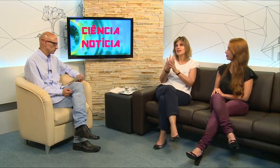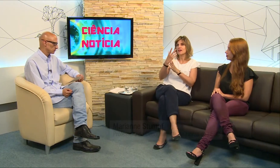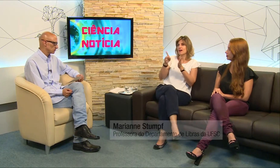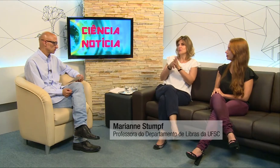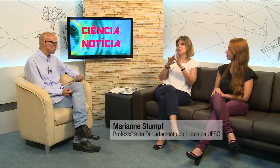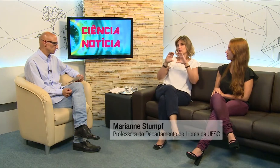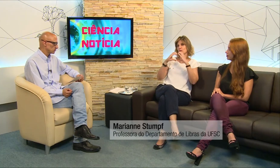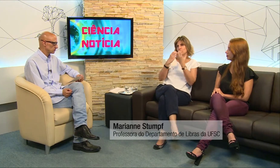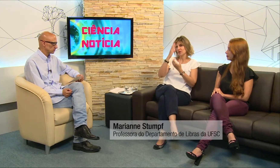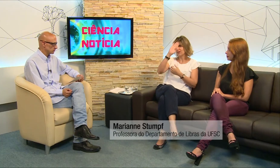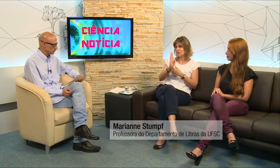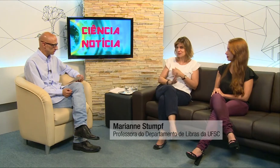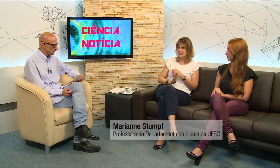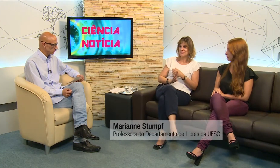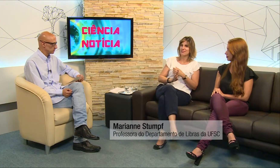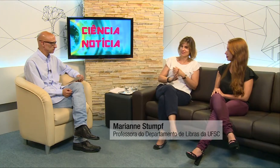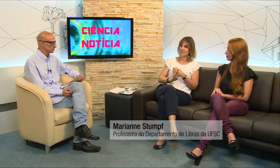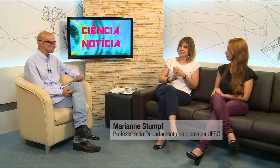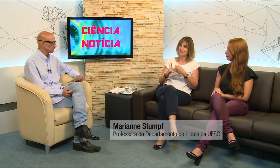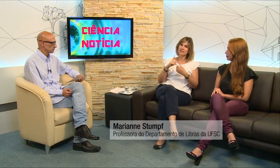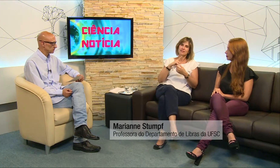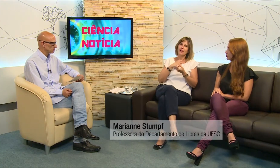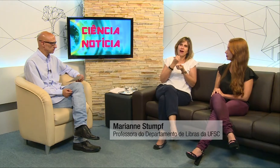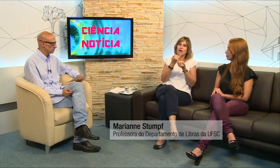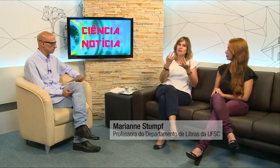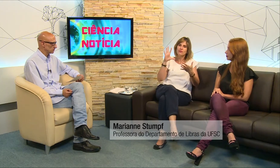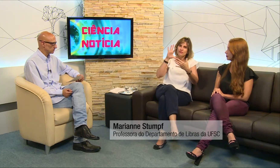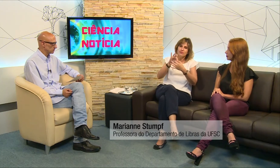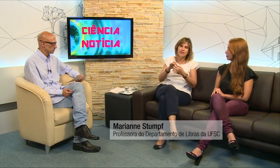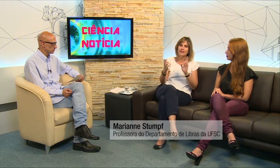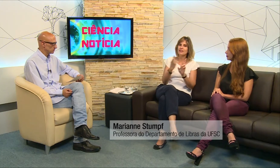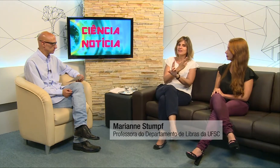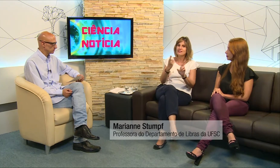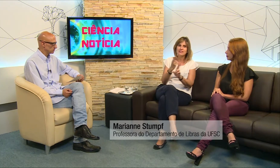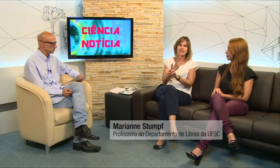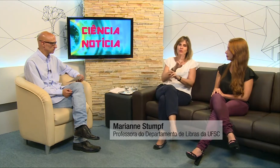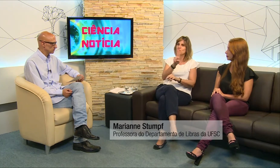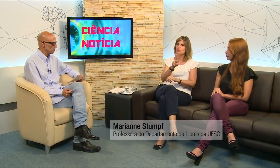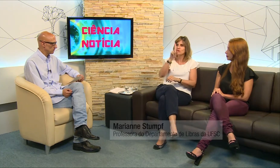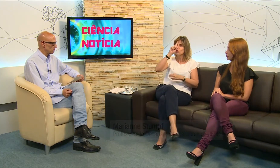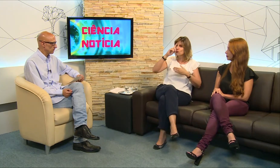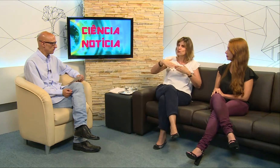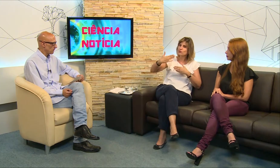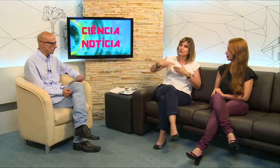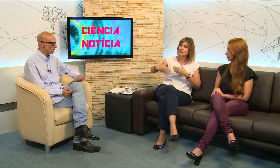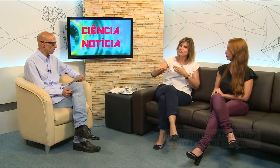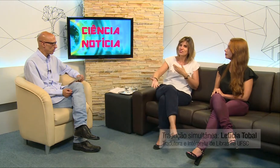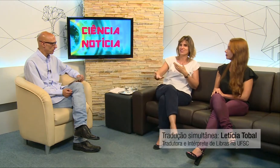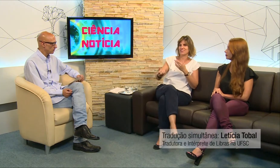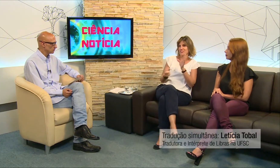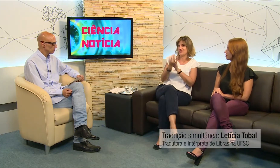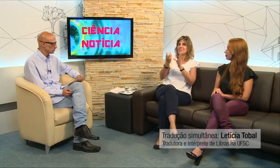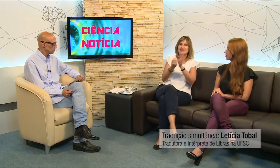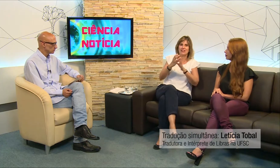Bem, a língua de sinais, a língua de sinais brasileira, ela foi criada pela comunidade de surdos